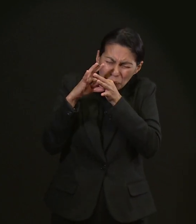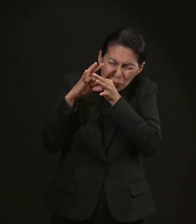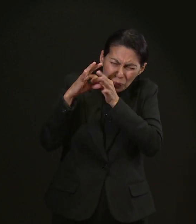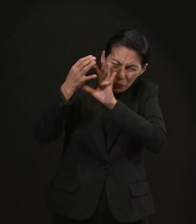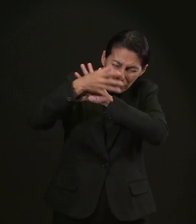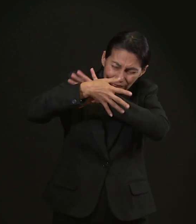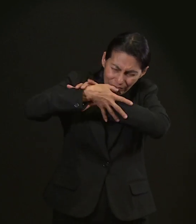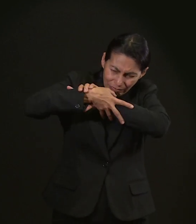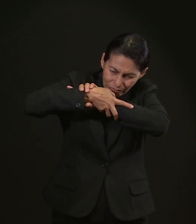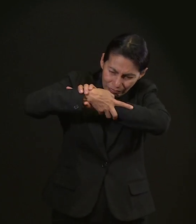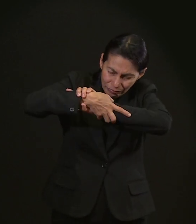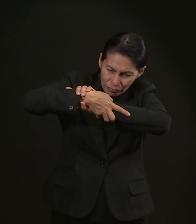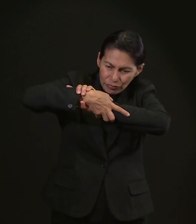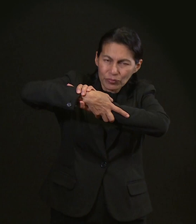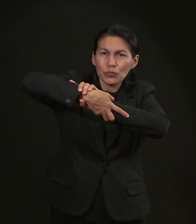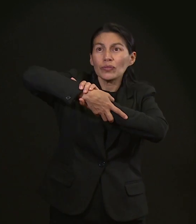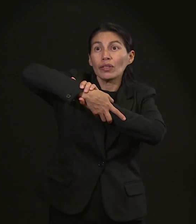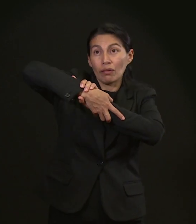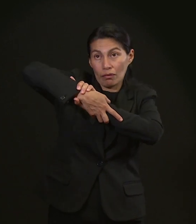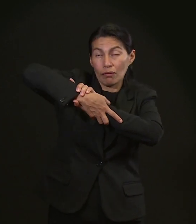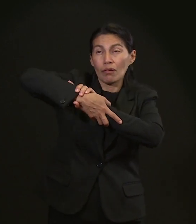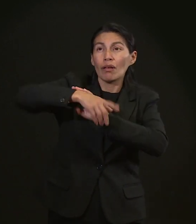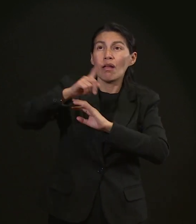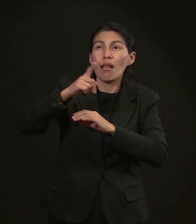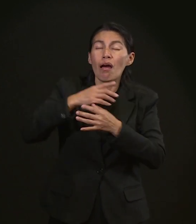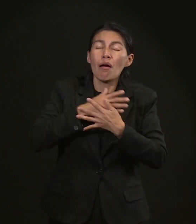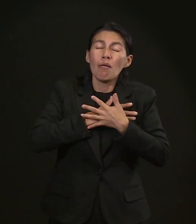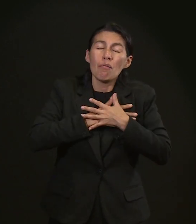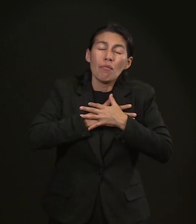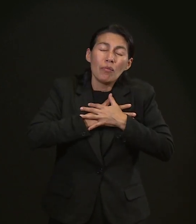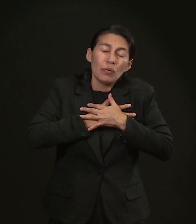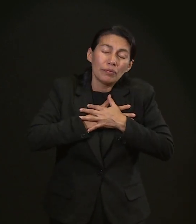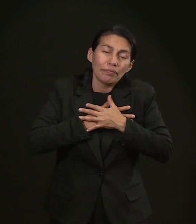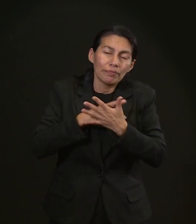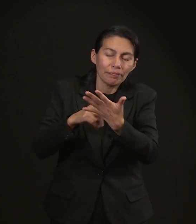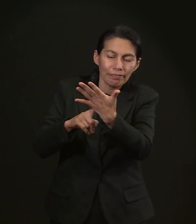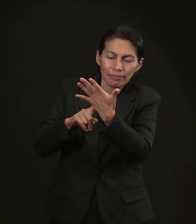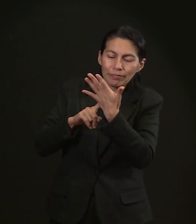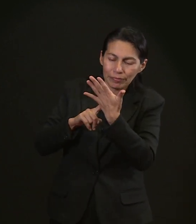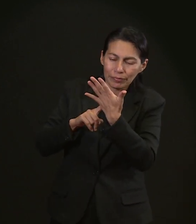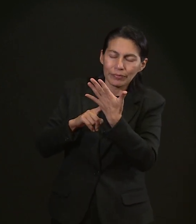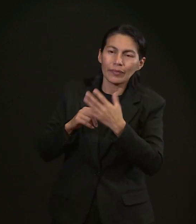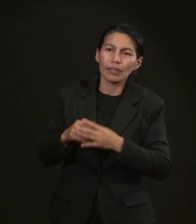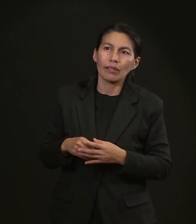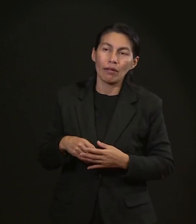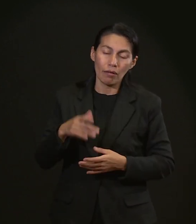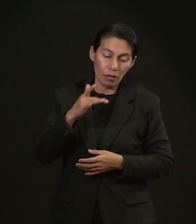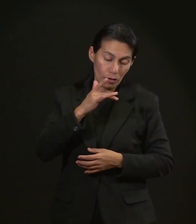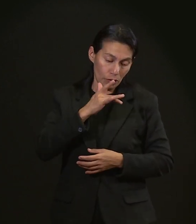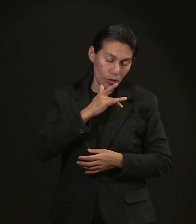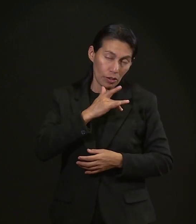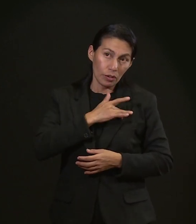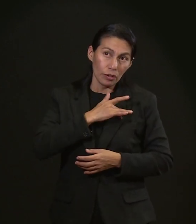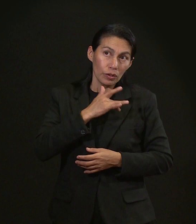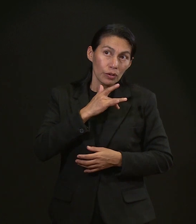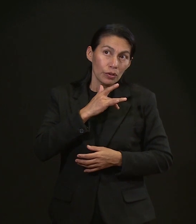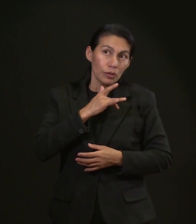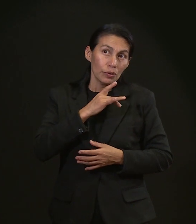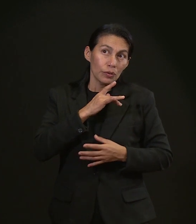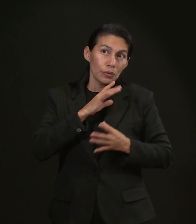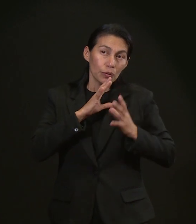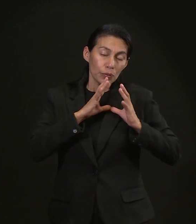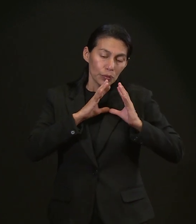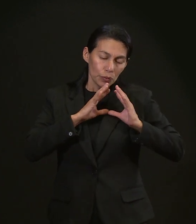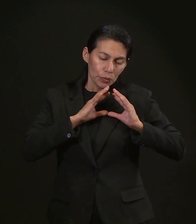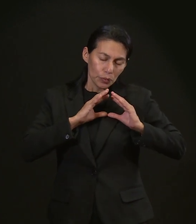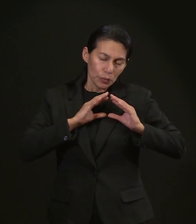él y él me mostró su amor y él me tocó mi corazón